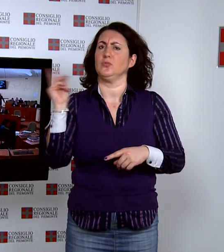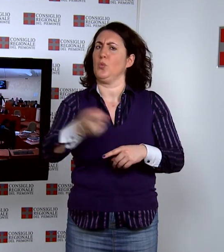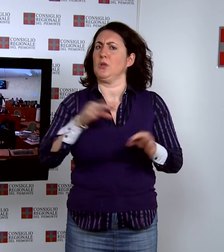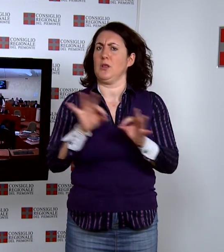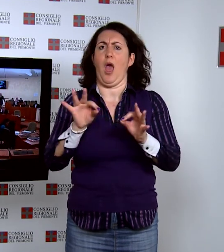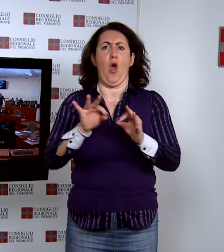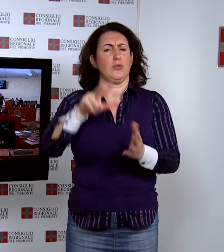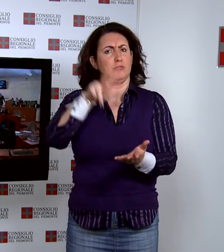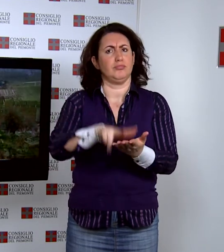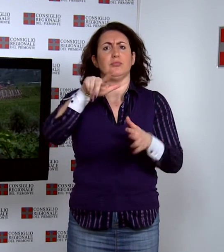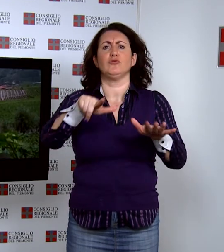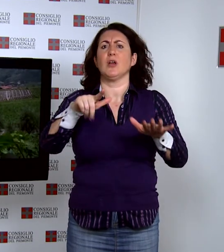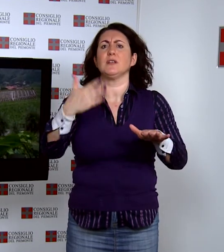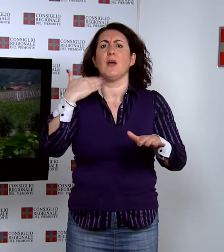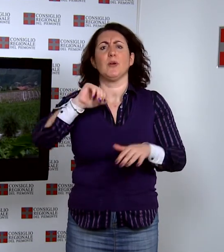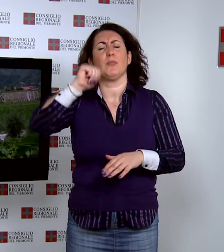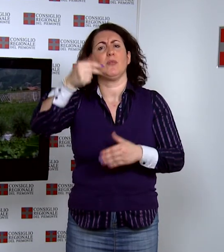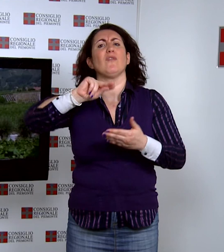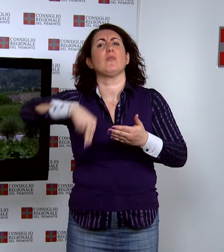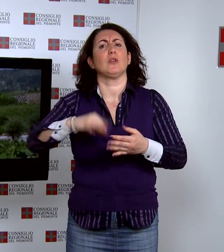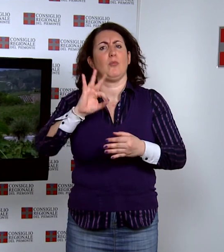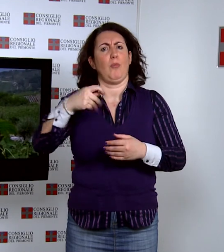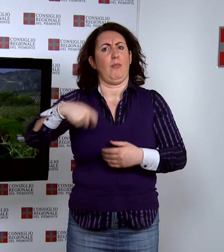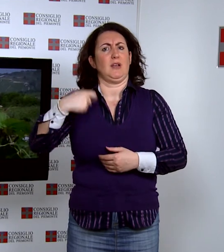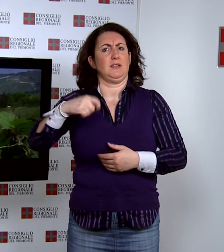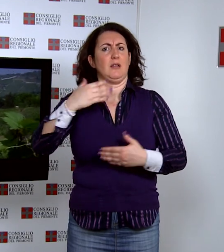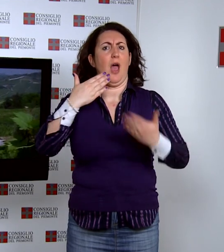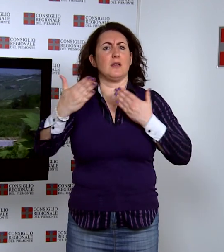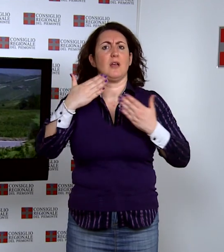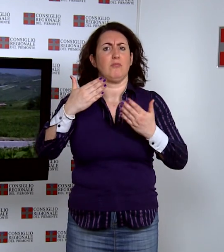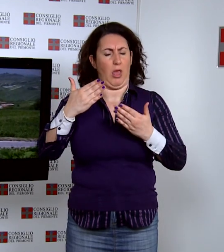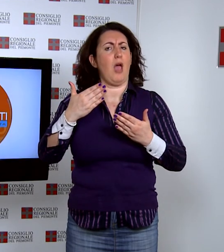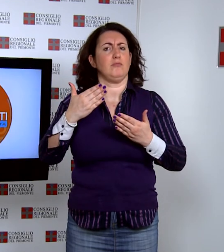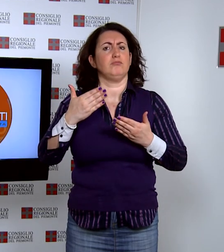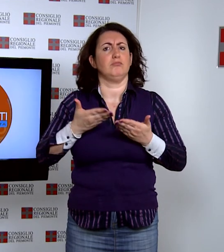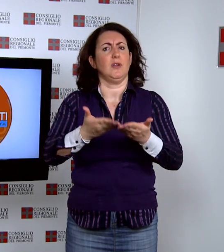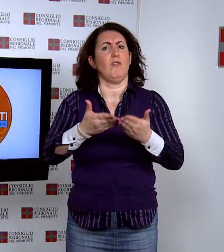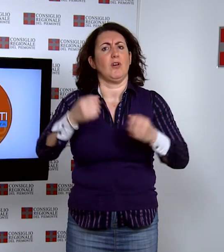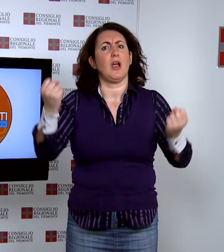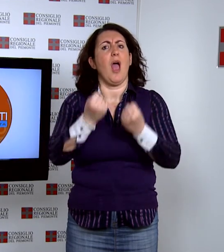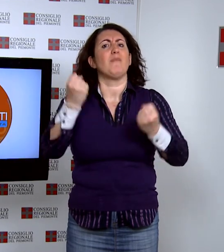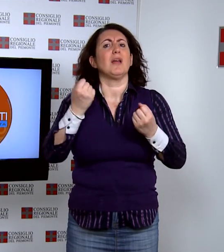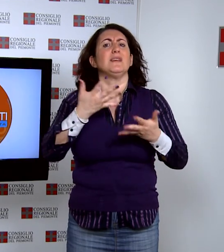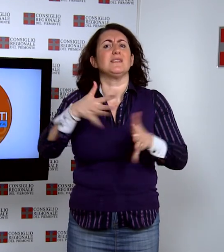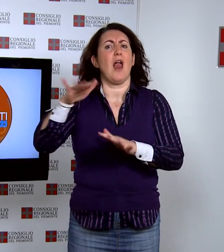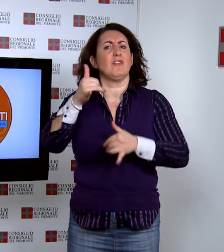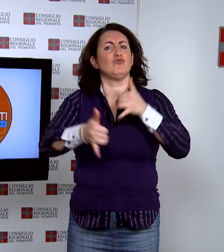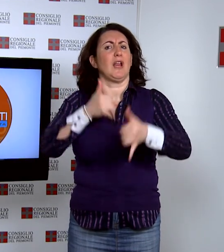l'ordine del giorno, primo firmatario il presidente dell'Assemblea, che aderisce ufficialmente alla campagna Salva Ciclisti e invita il presidente